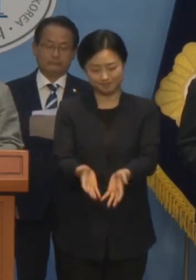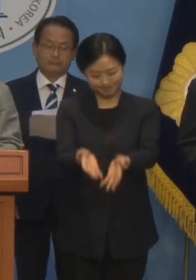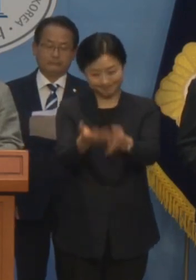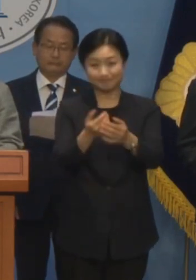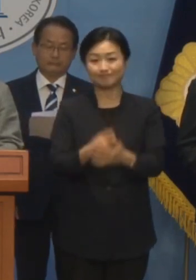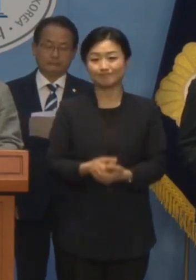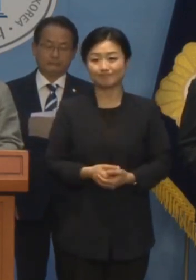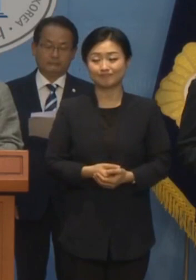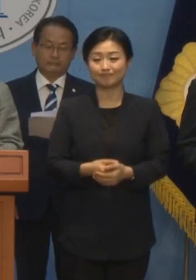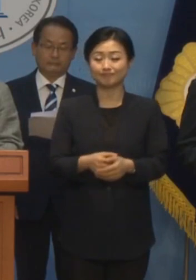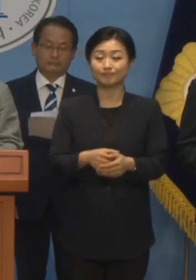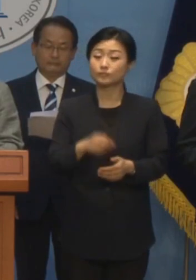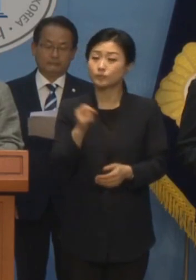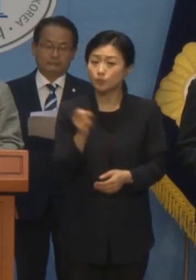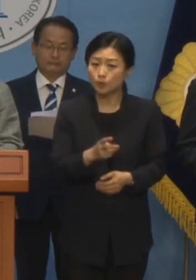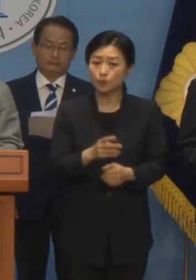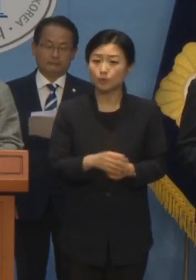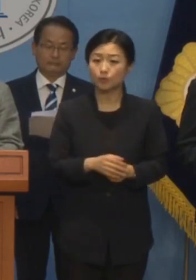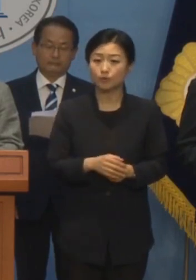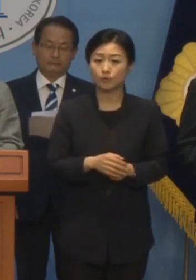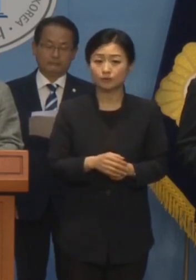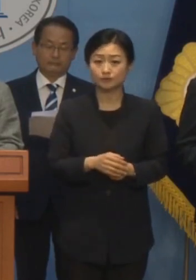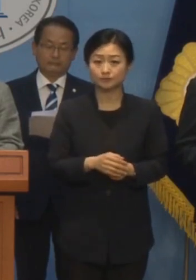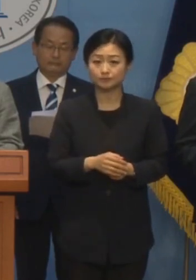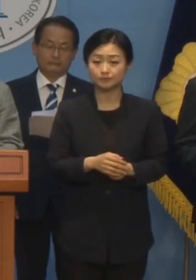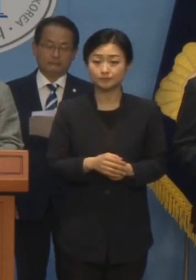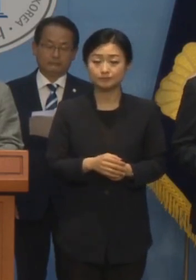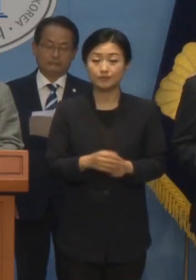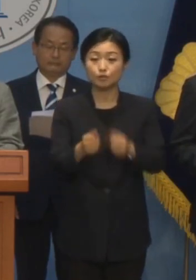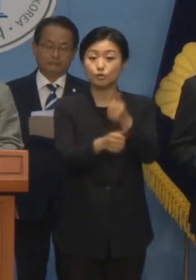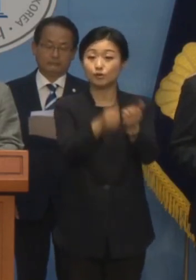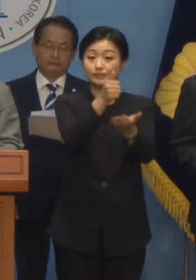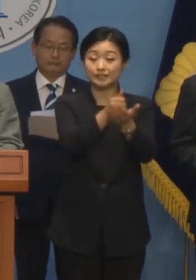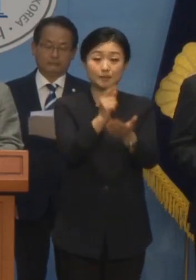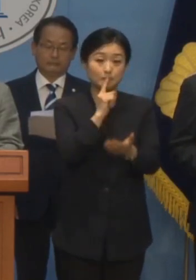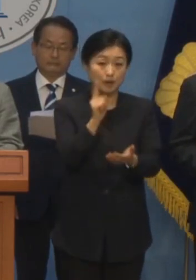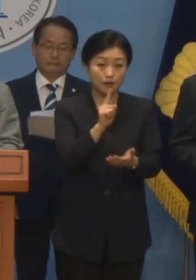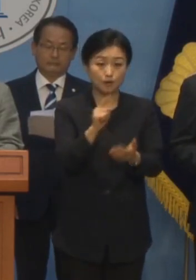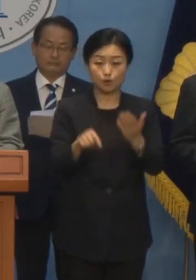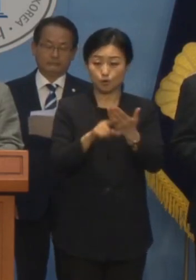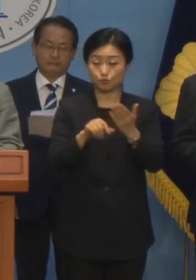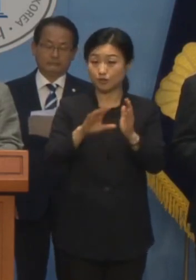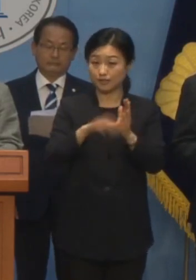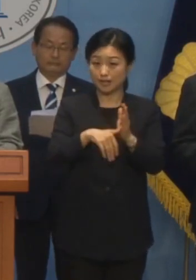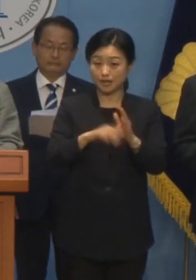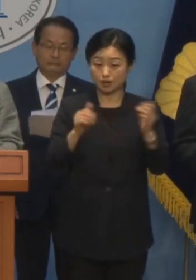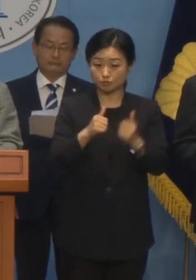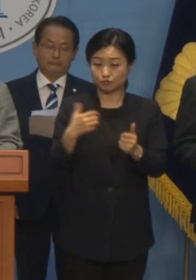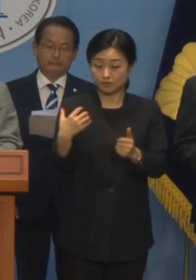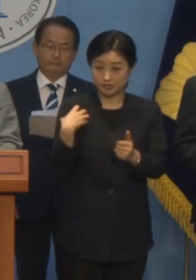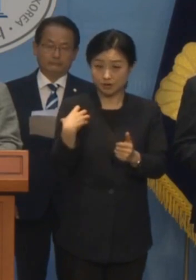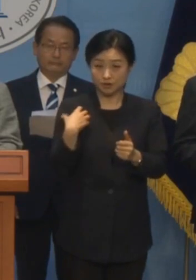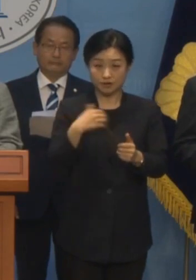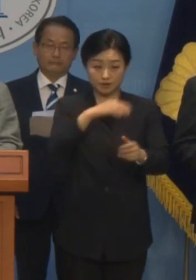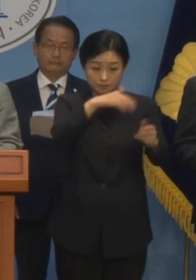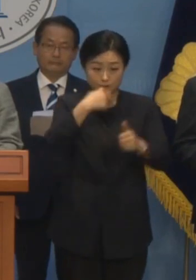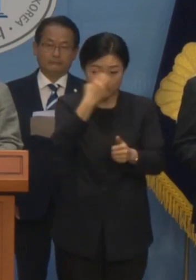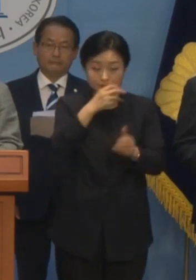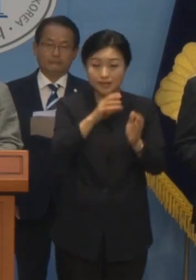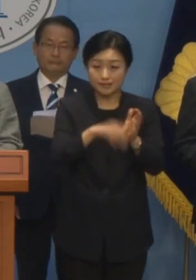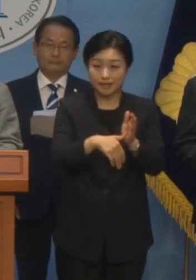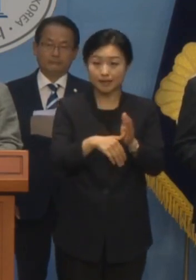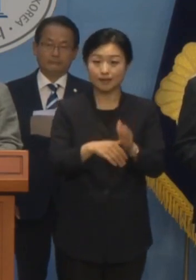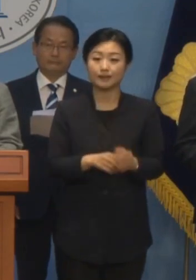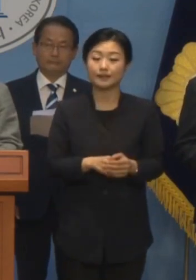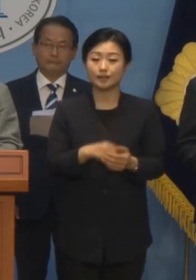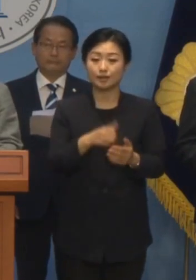고수했습니다. 심지어 한기정 공정위원장은 지난해 국정감사에서 플랫폼과 입점